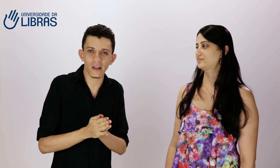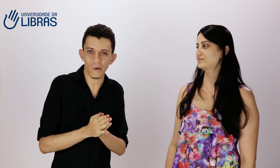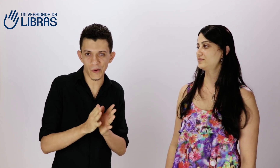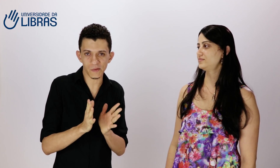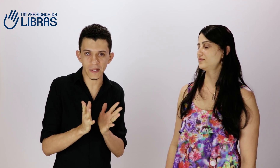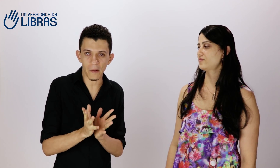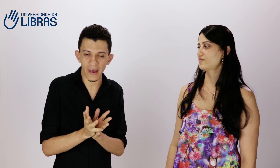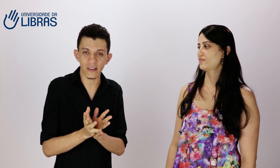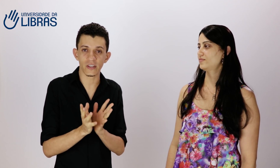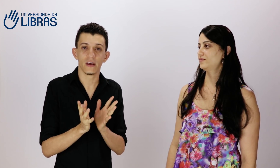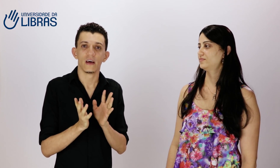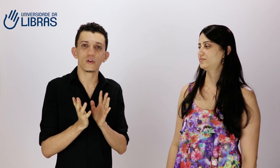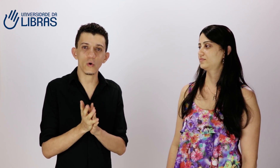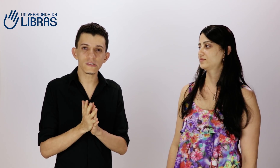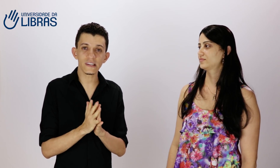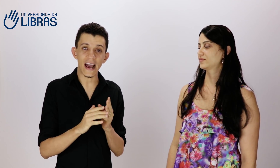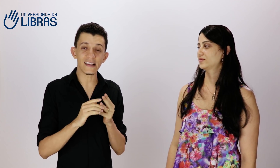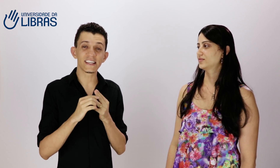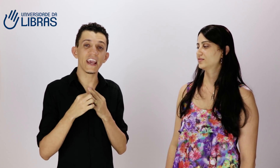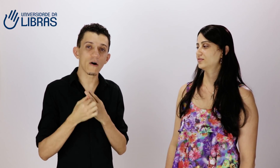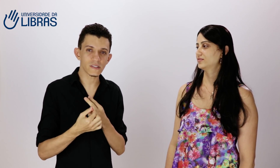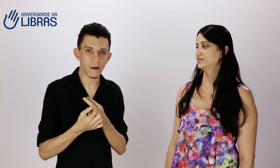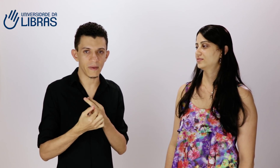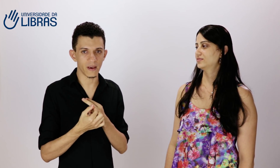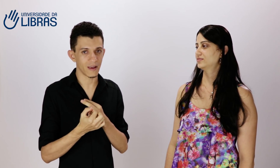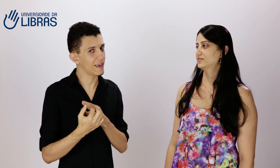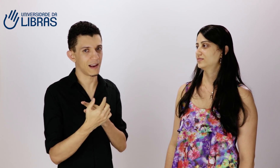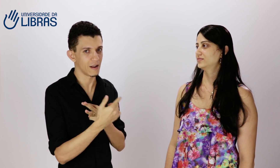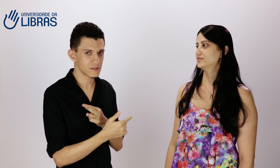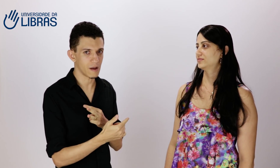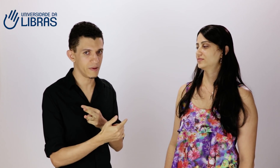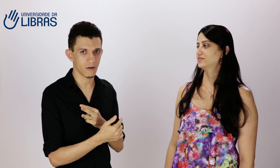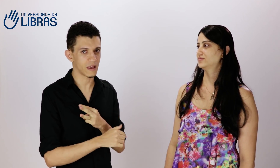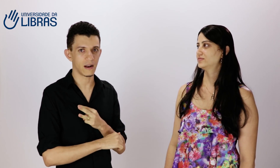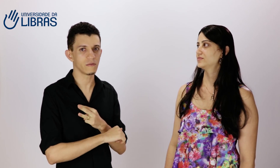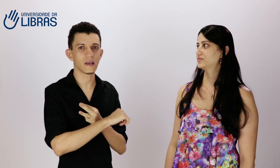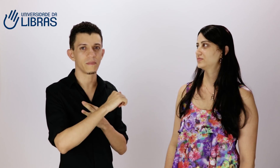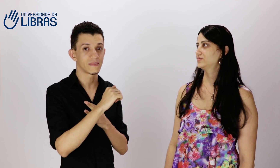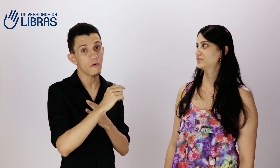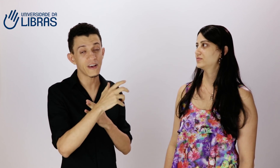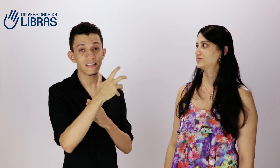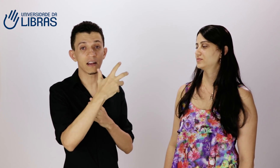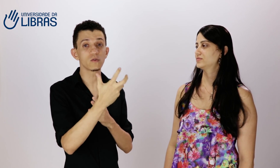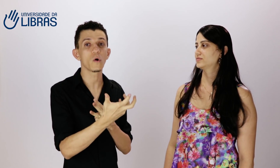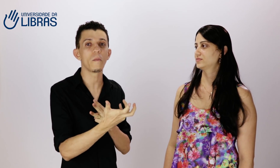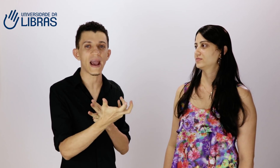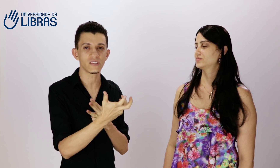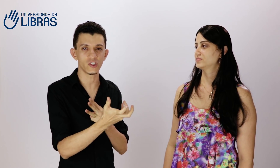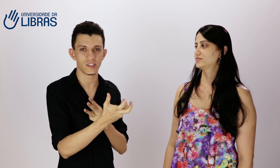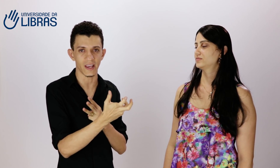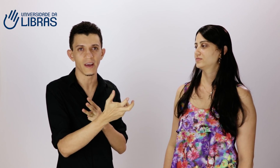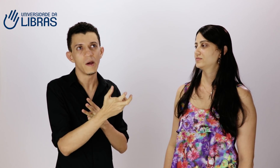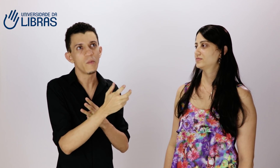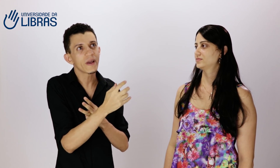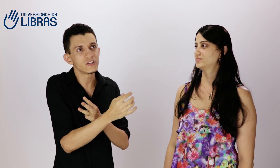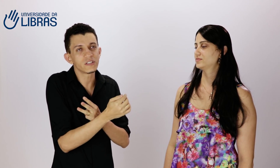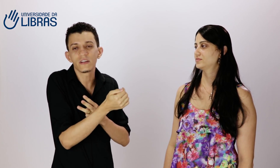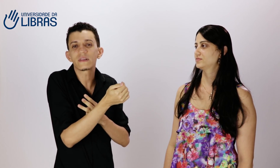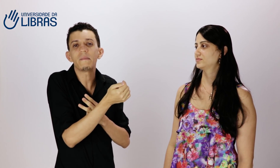95% aproximadamente dos sinais que eu sabia que ela não sabia, ou que ela não talvez ela não soubesse dizer, porque a gente não